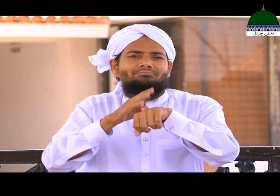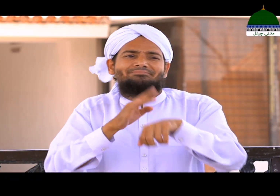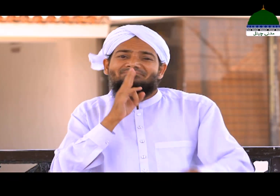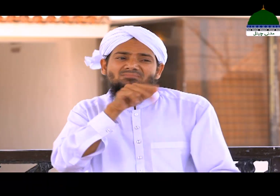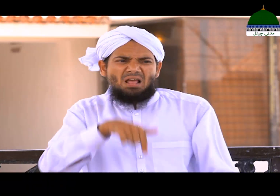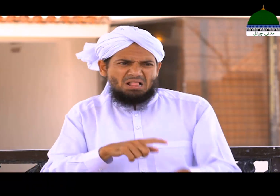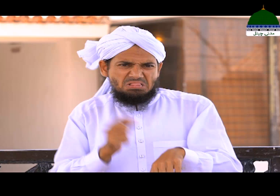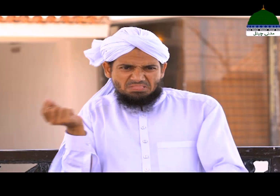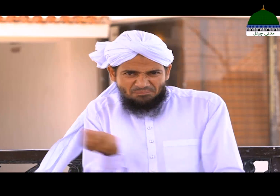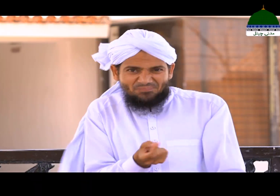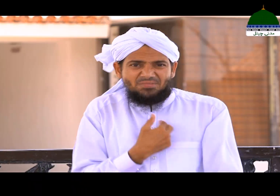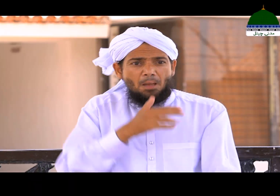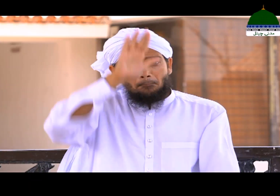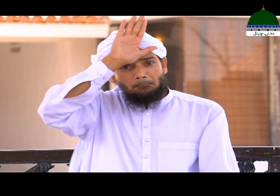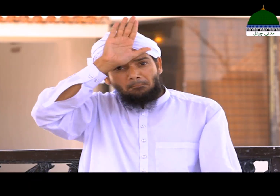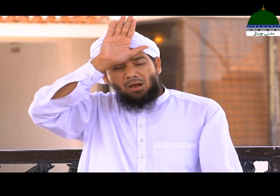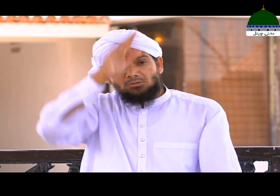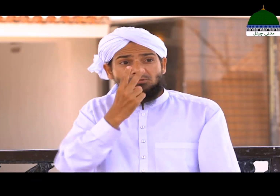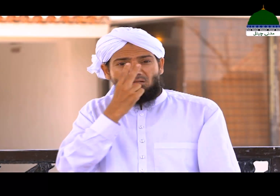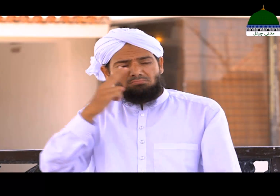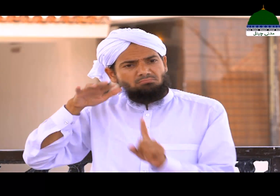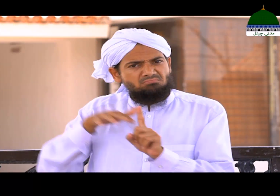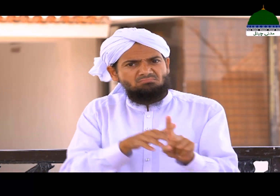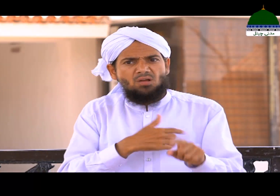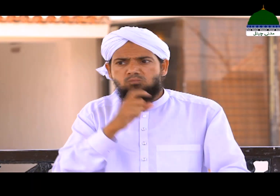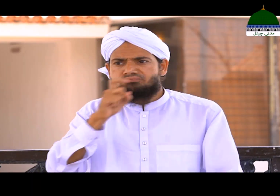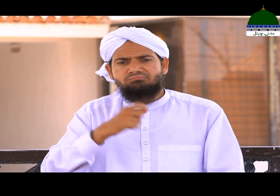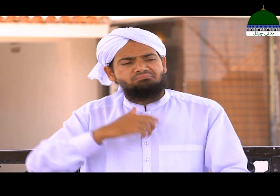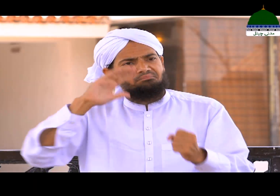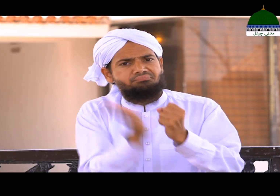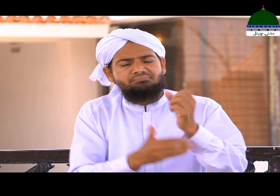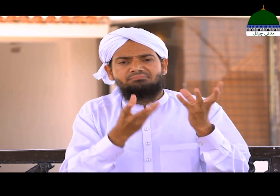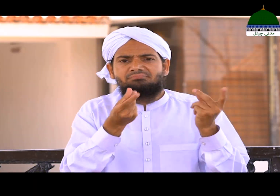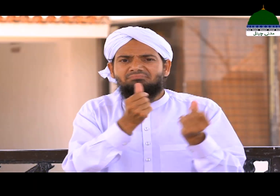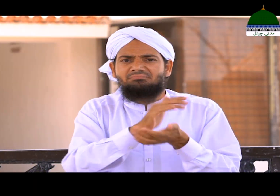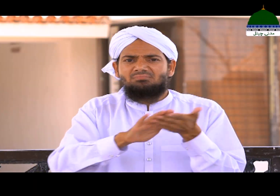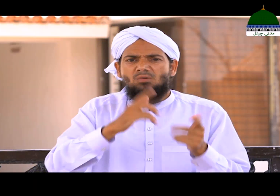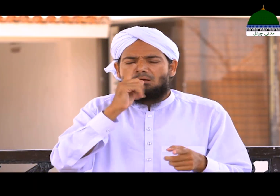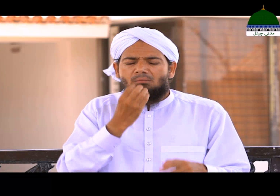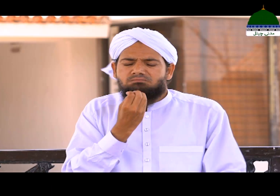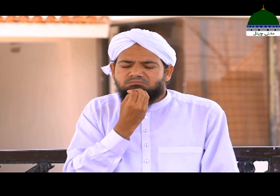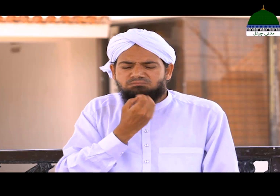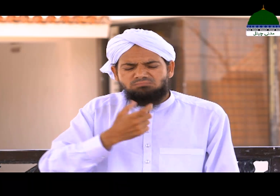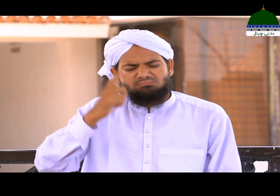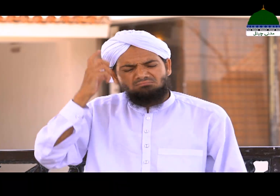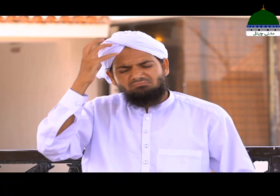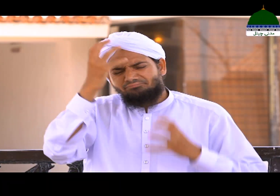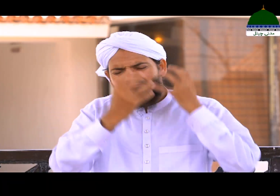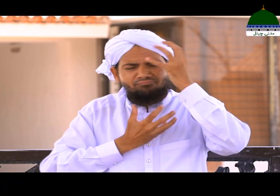بتایا، ابھی کچھ دیر قبل بادشاہ آیا تھا، اسی نے تمہاری جھونپڑی گروائی ہے۔ یہ سن کر بڑھیا بہت غمگین ہوئی